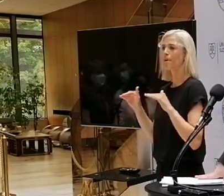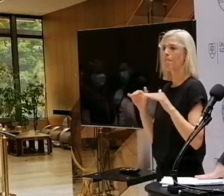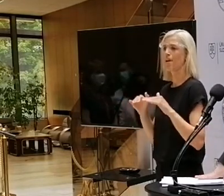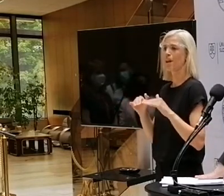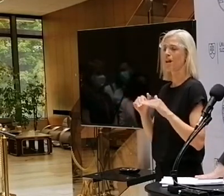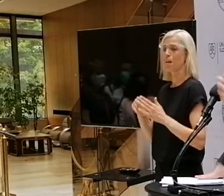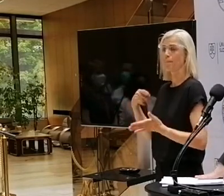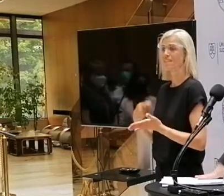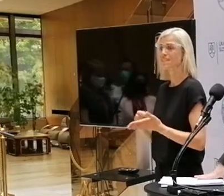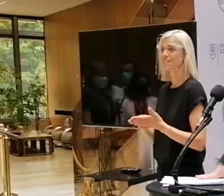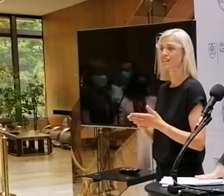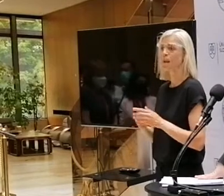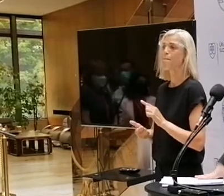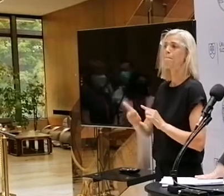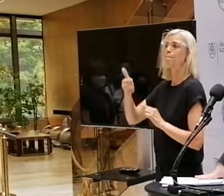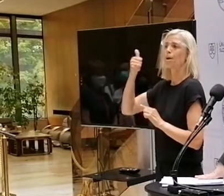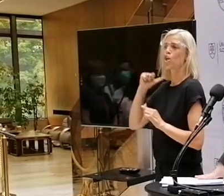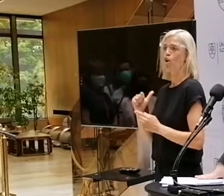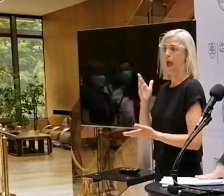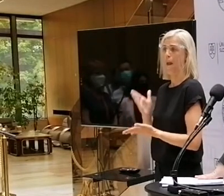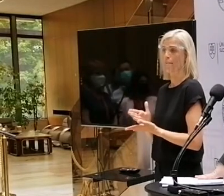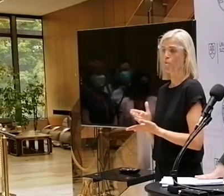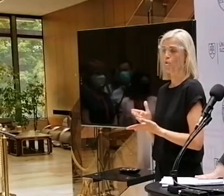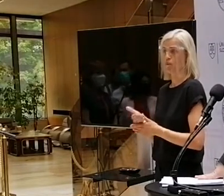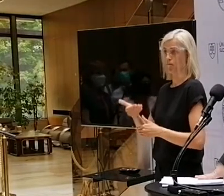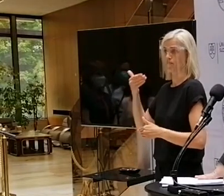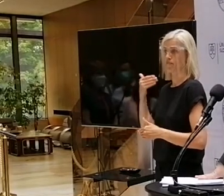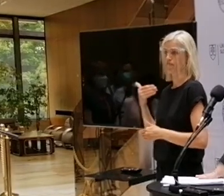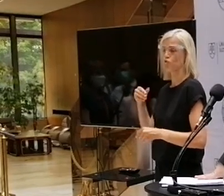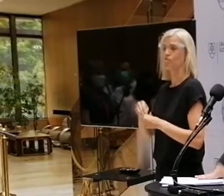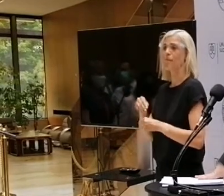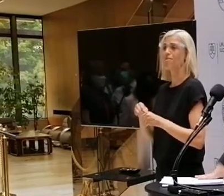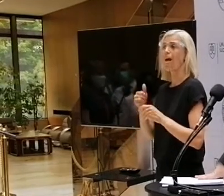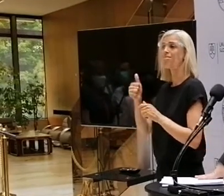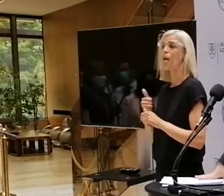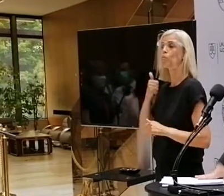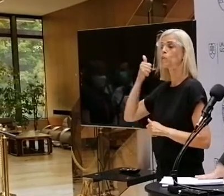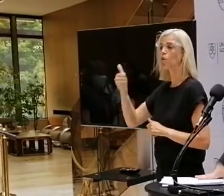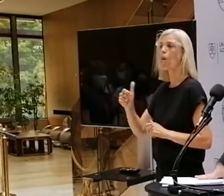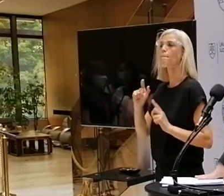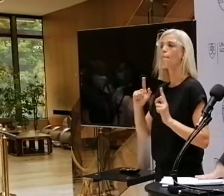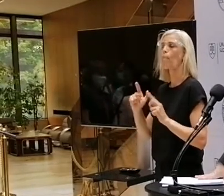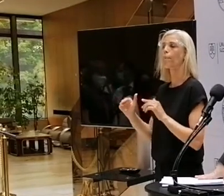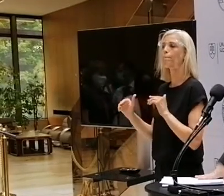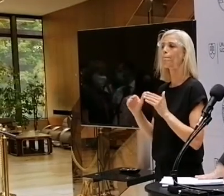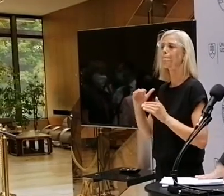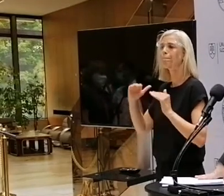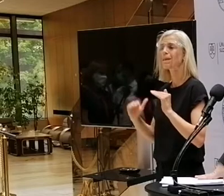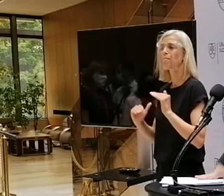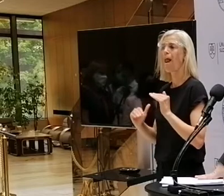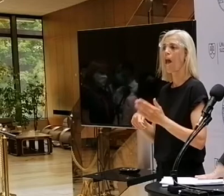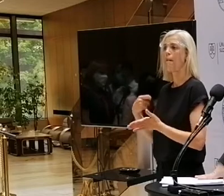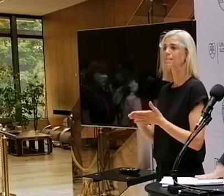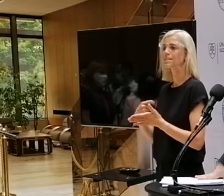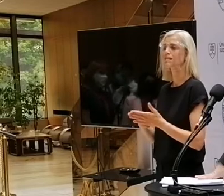mzdy spred roka a pol. Čiže pokiaľ sa nemýlim, v budúcom roku by mala byť minimálna mzda na